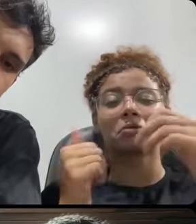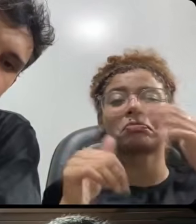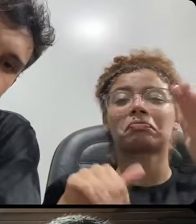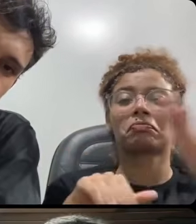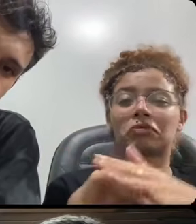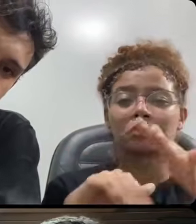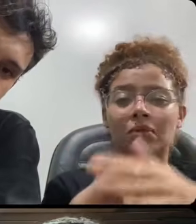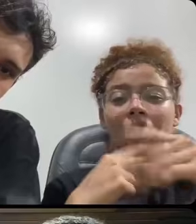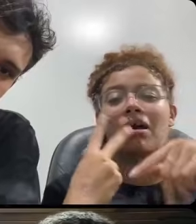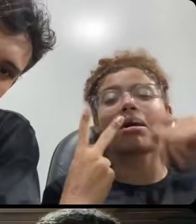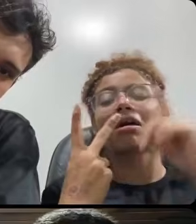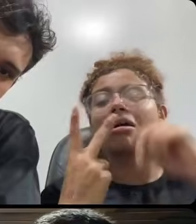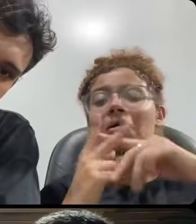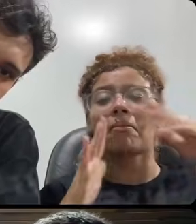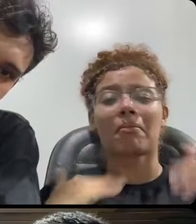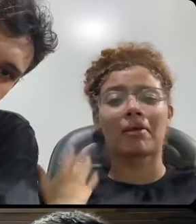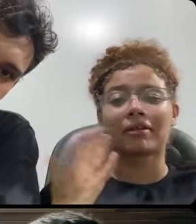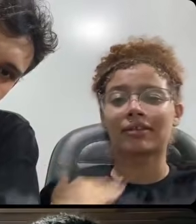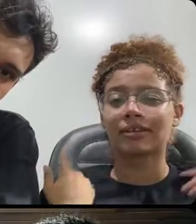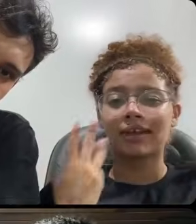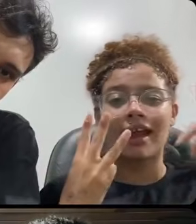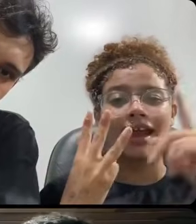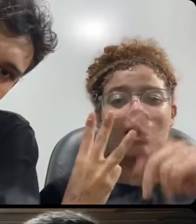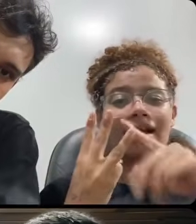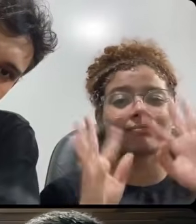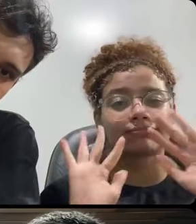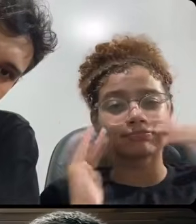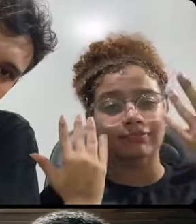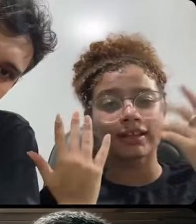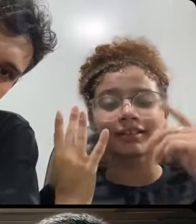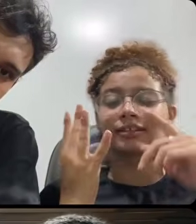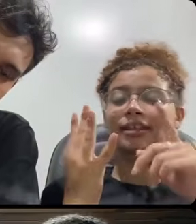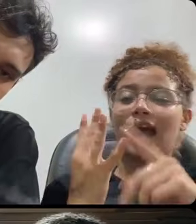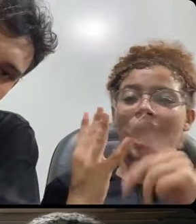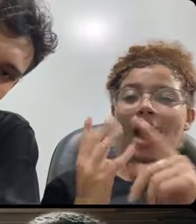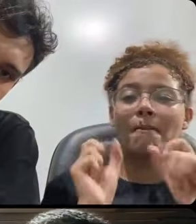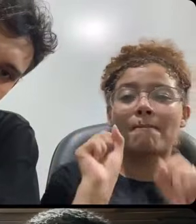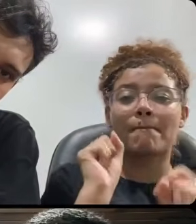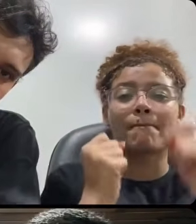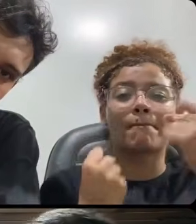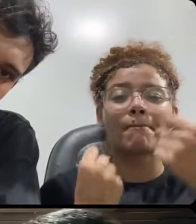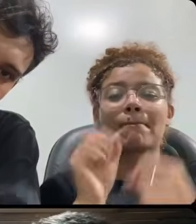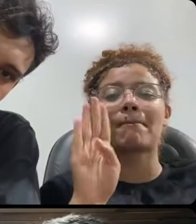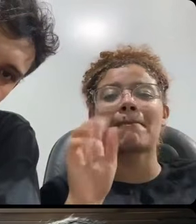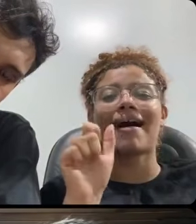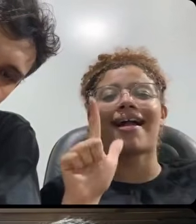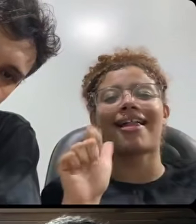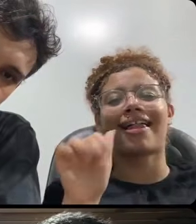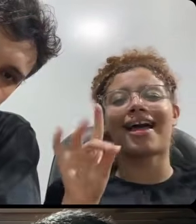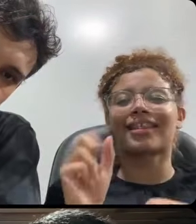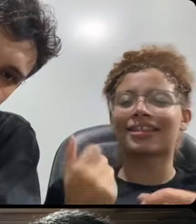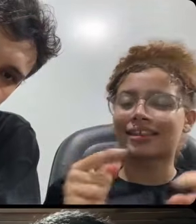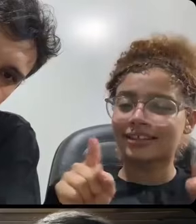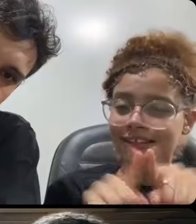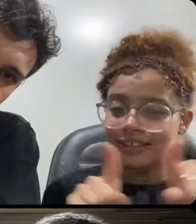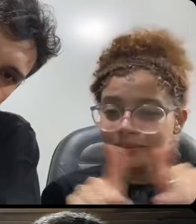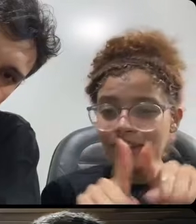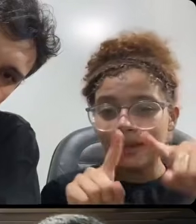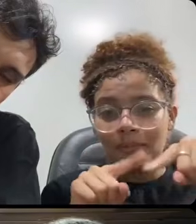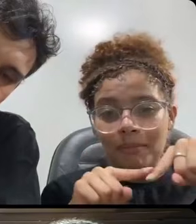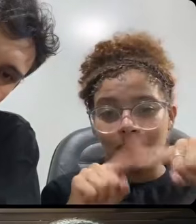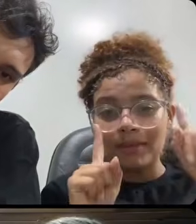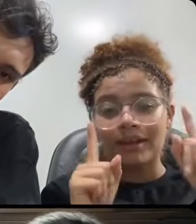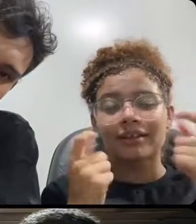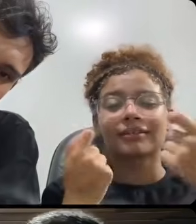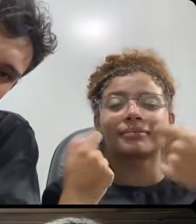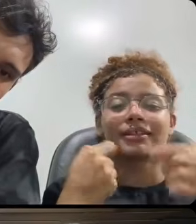sair, convite para festa, convite para baile, convite para tudo. E quando vem um convite para Deus, no início